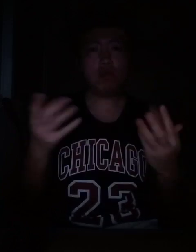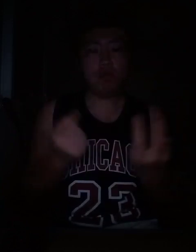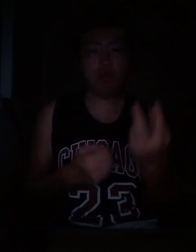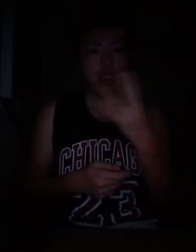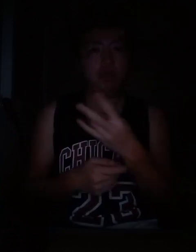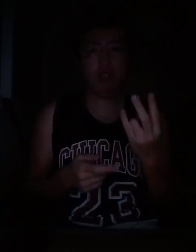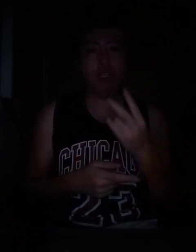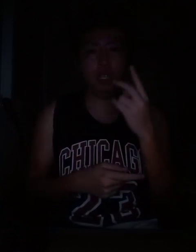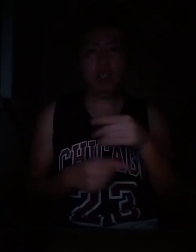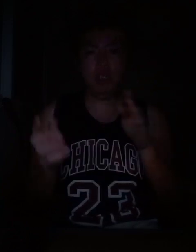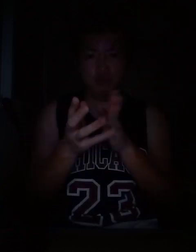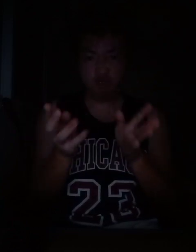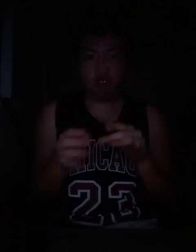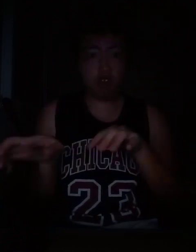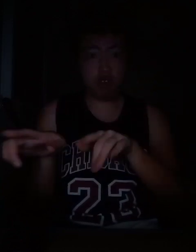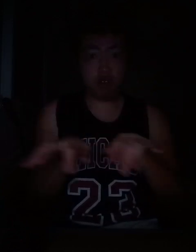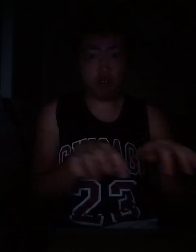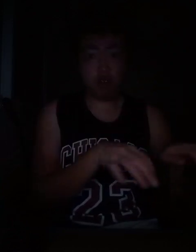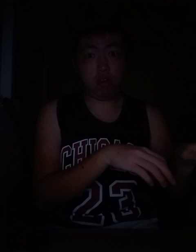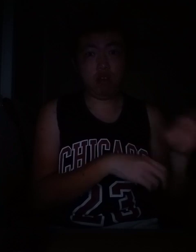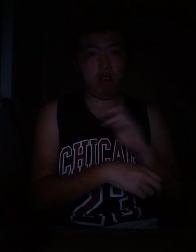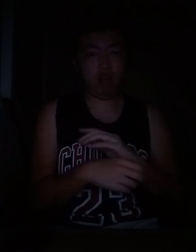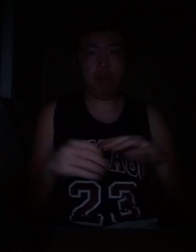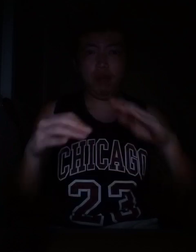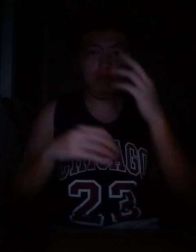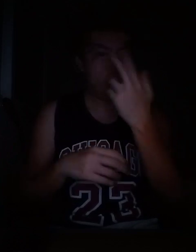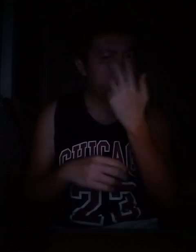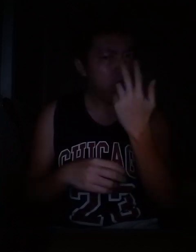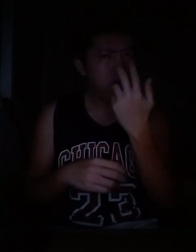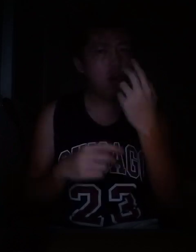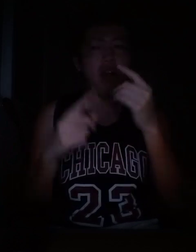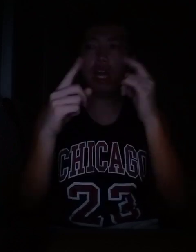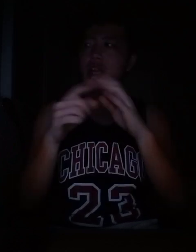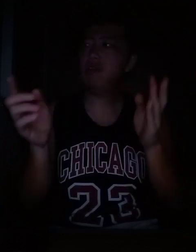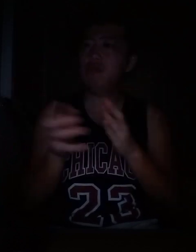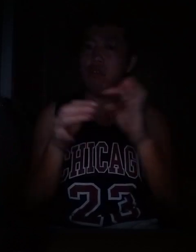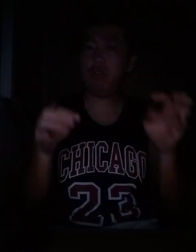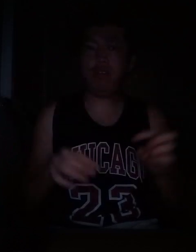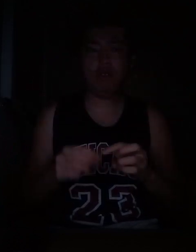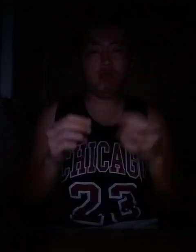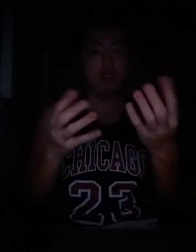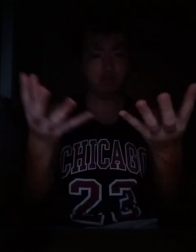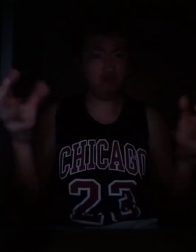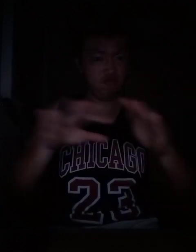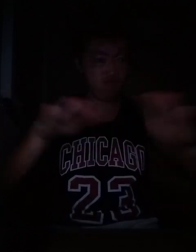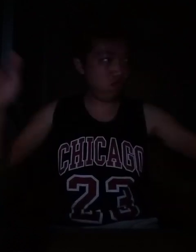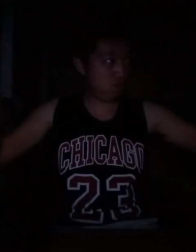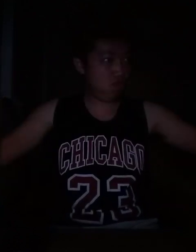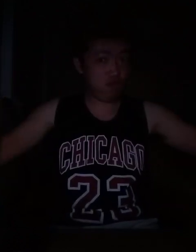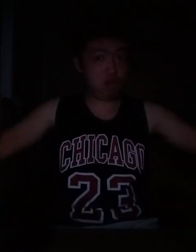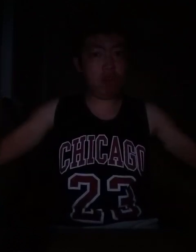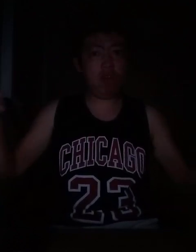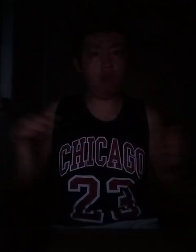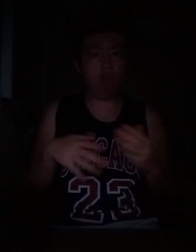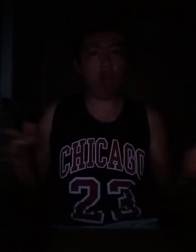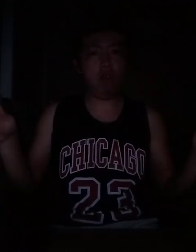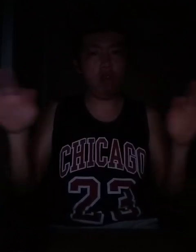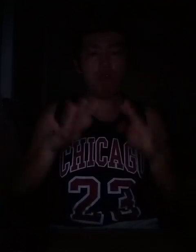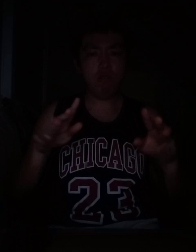주민센터는 흰색 물이 흘러온 방향 등을 추적한 결과 해수욕장에서 수백 미터 떨어진 공사장에서 오수관을